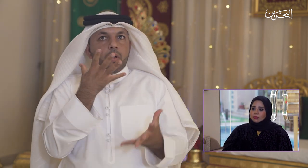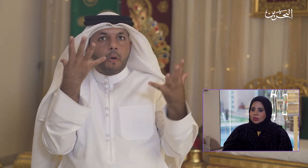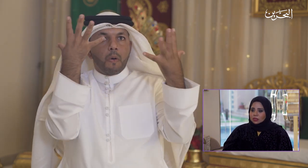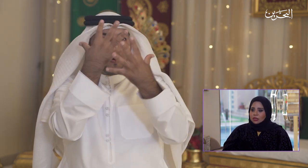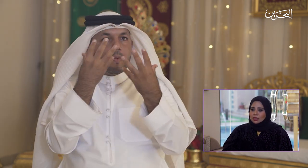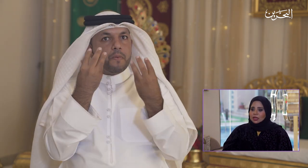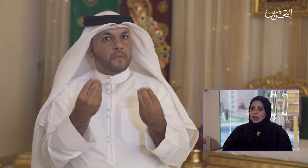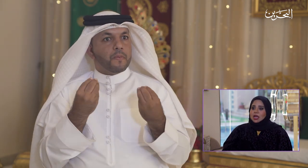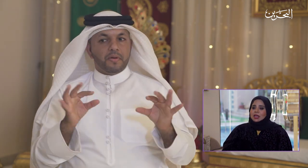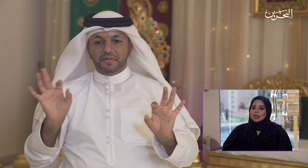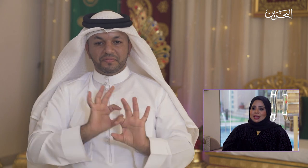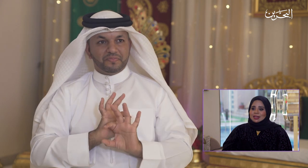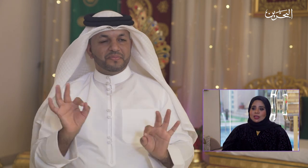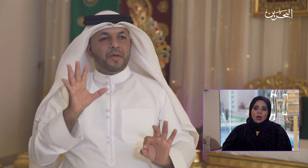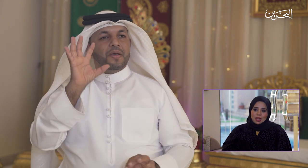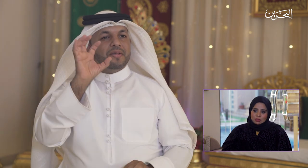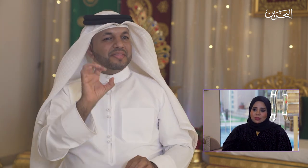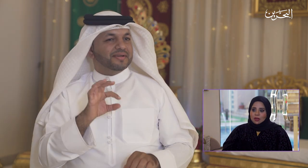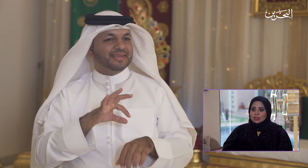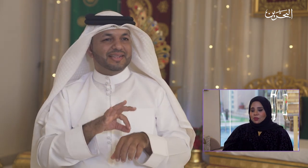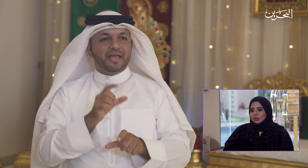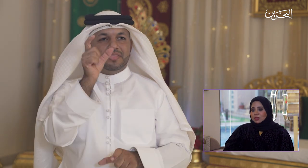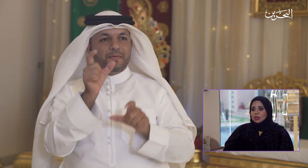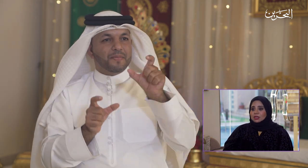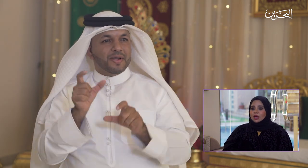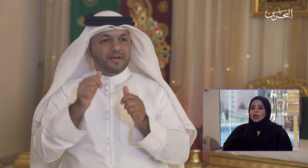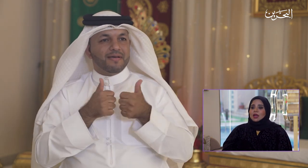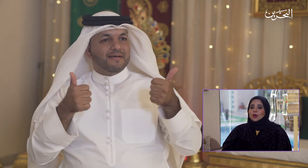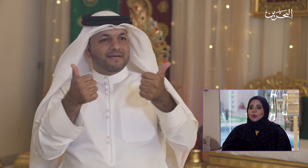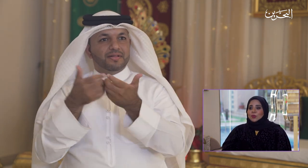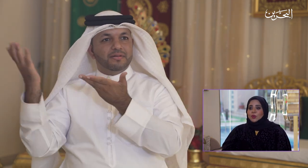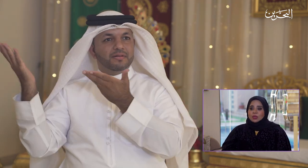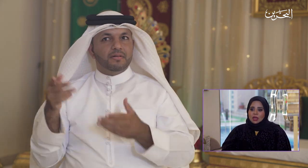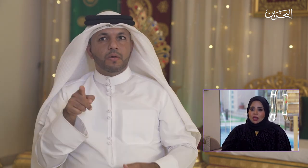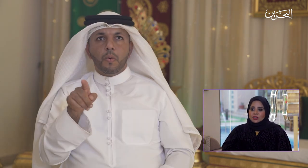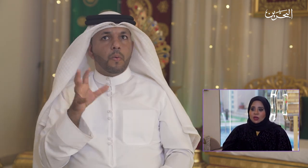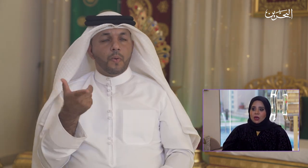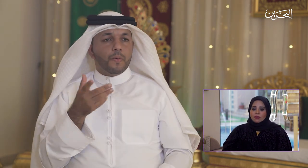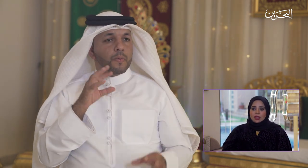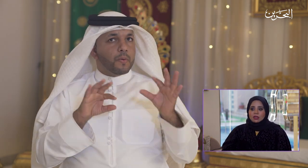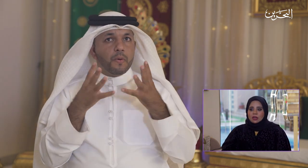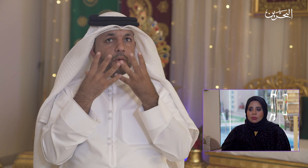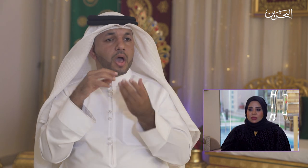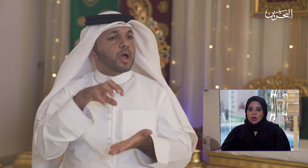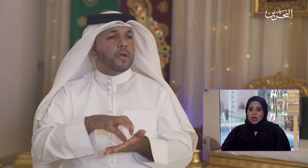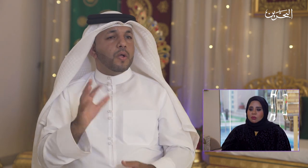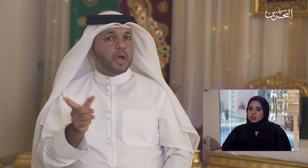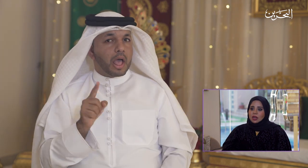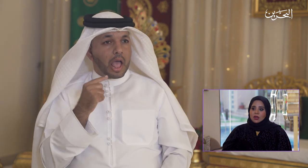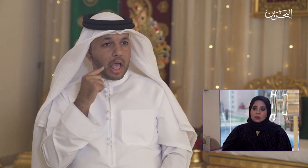اللمسات، سوى له لمسات خاصه فيها الابداعيه وابتكر الاشياء، فالكل قام يتساءل ما شاء الله هذا